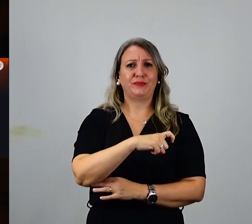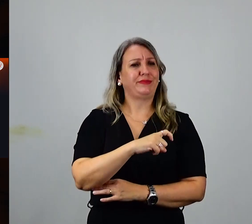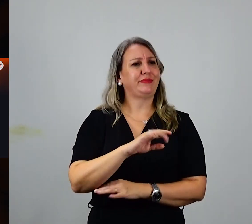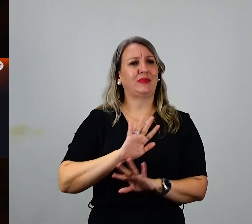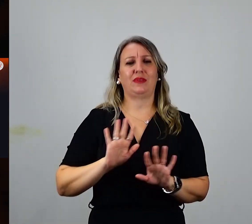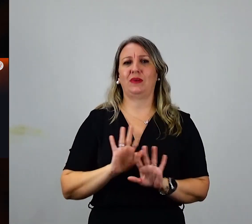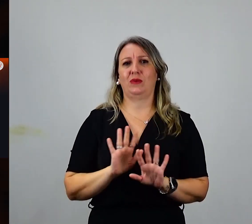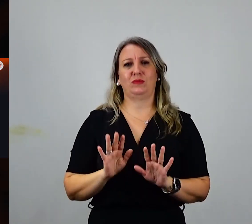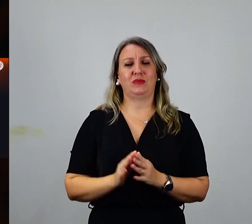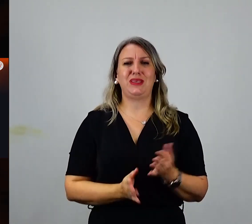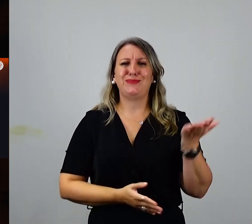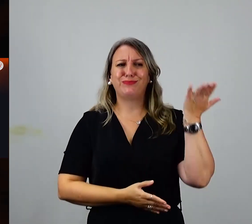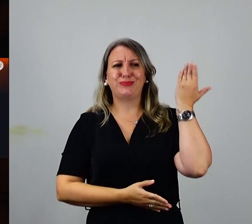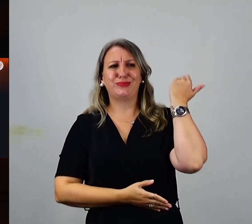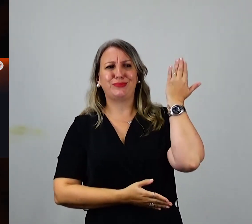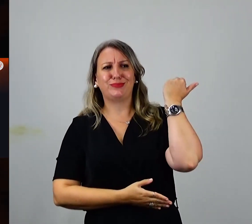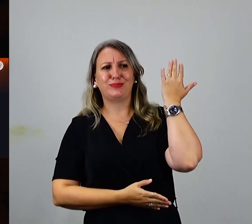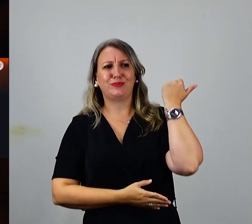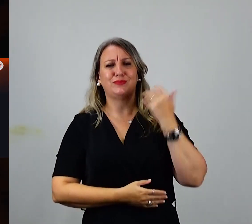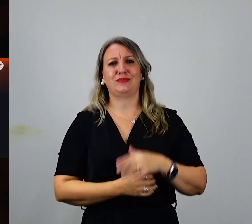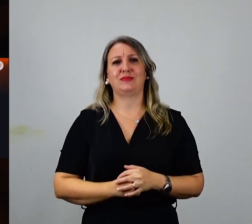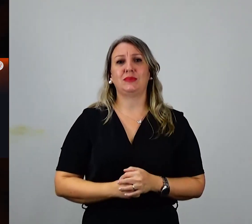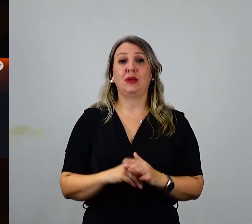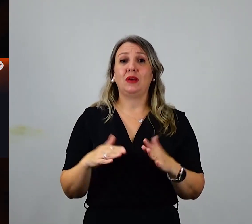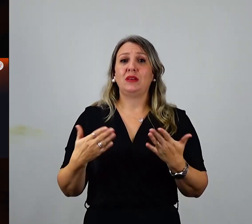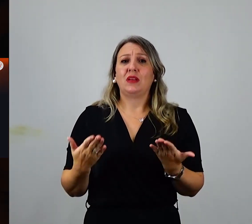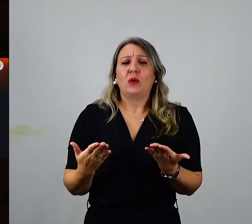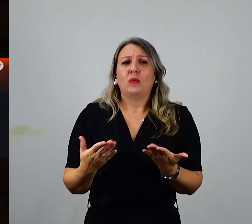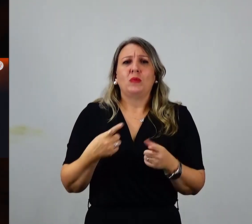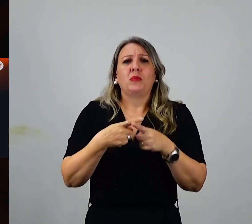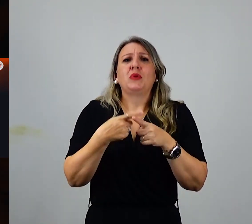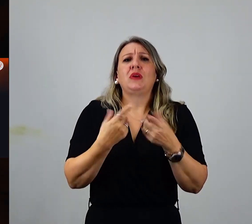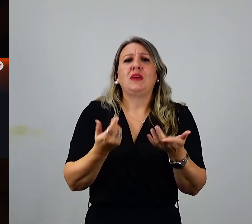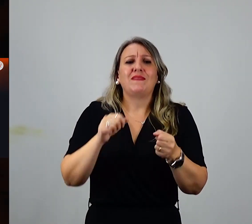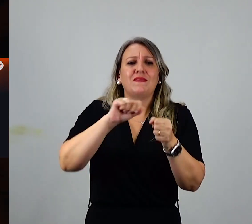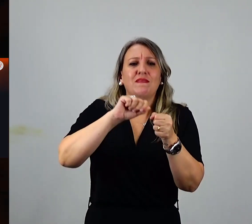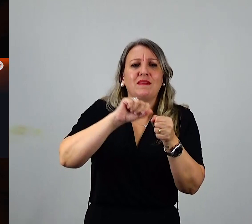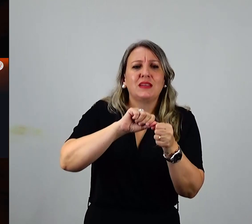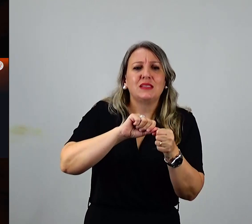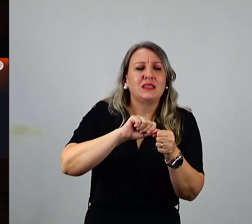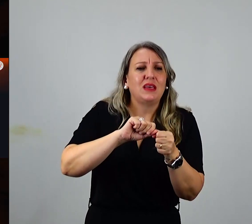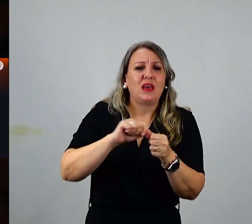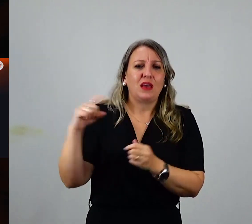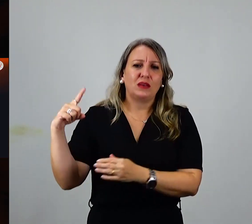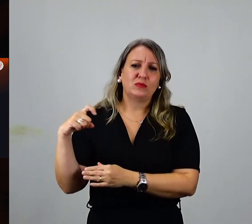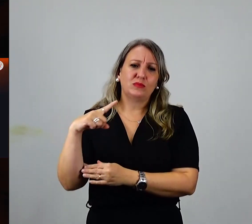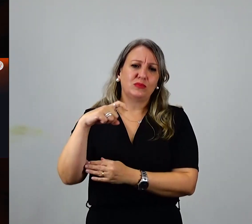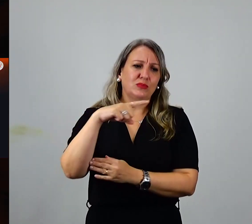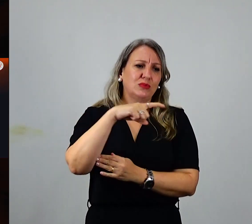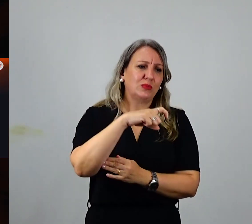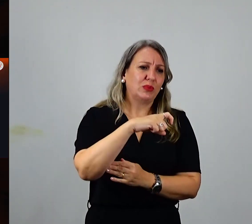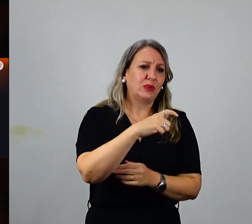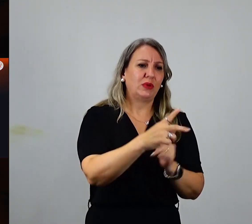envolver com as coisas da lagarta? Vocês são uma borboleta, envolvam-se com as coisas da